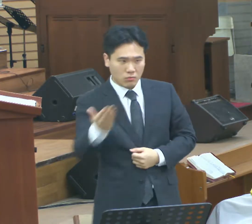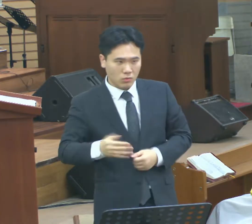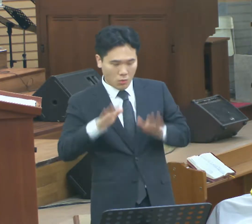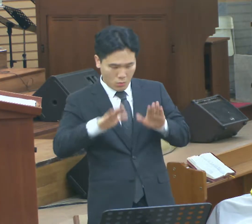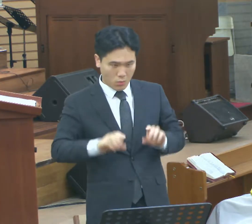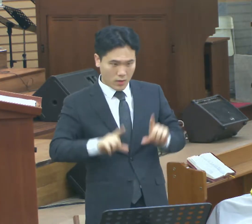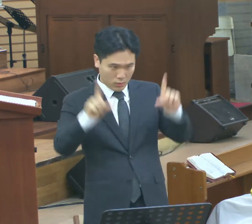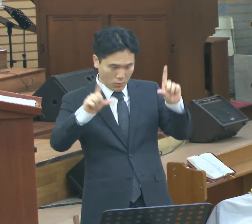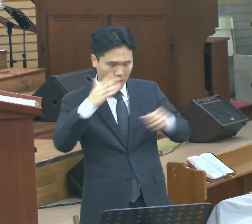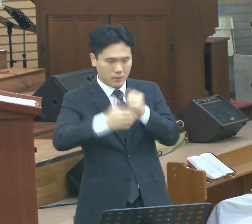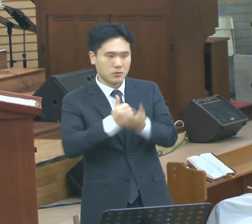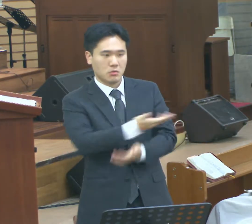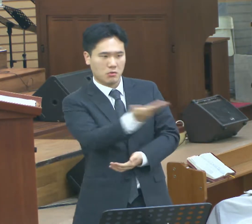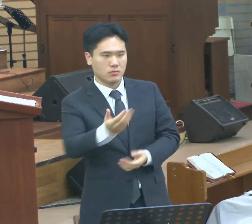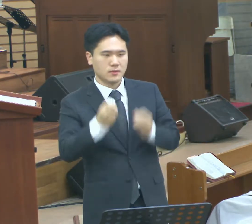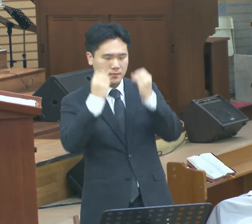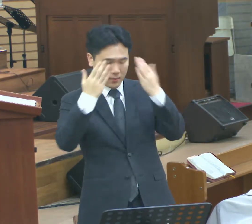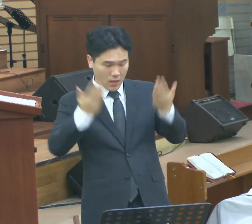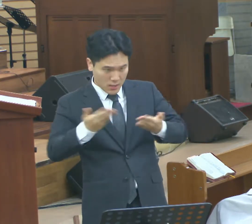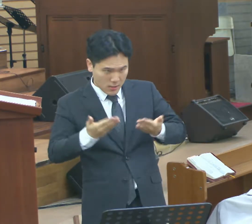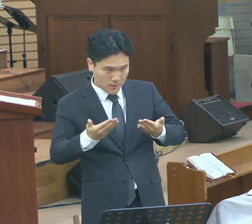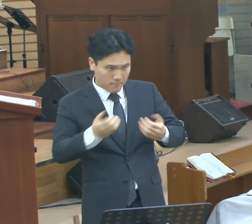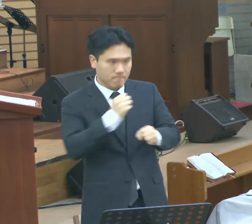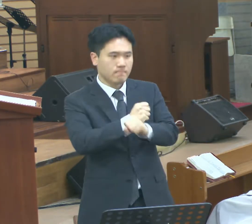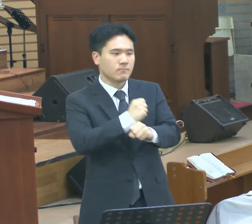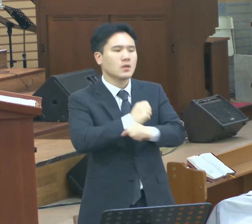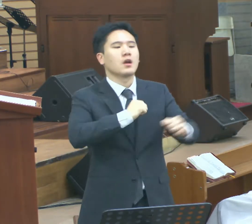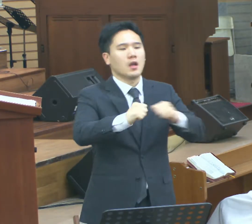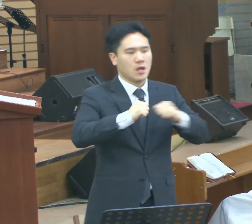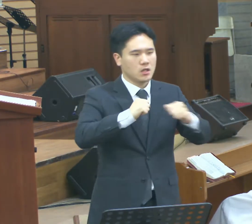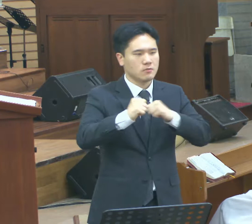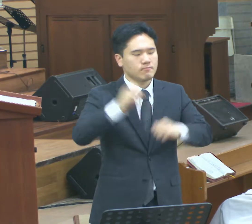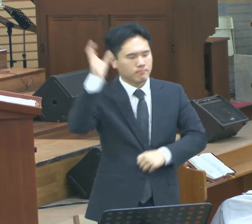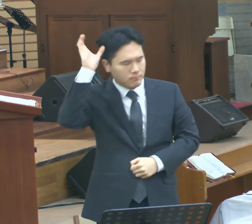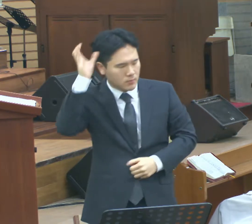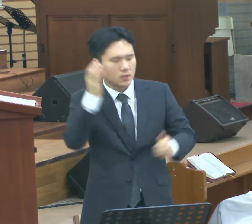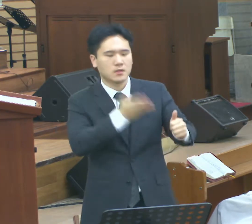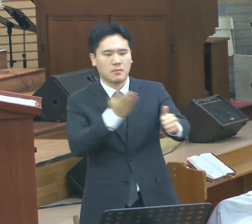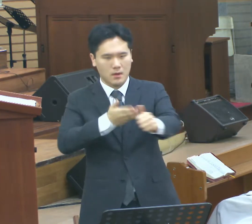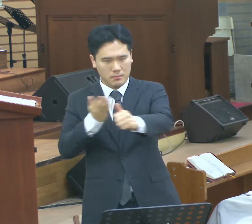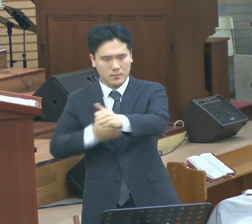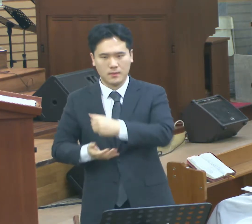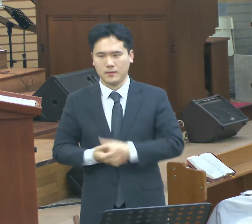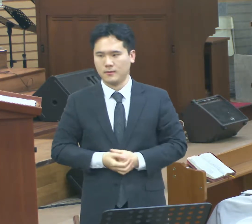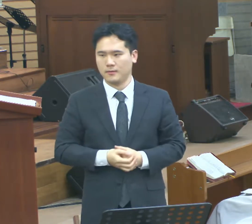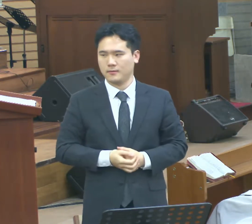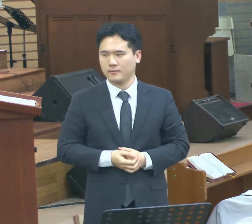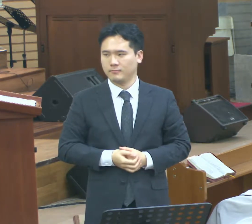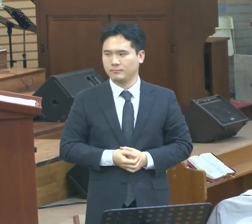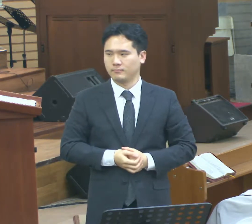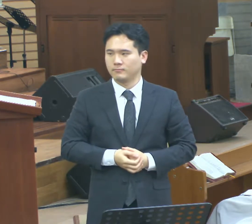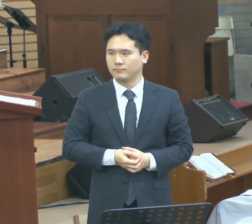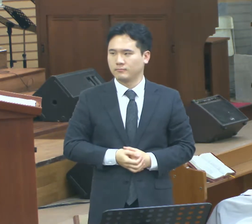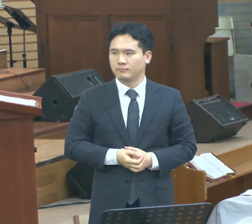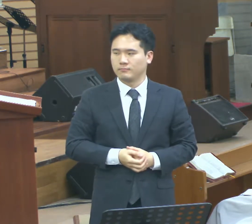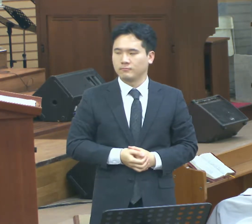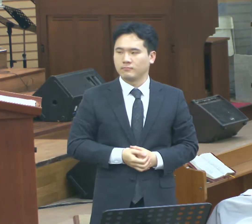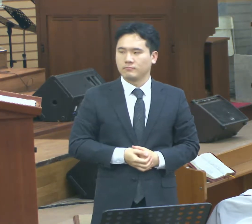바랍니다. 여러분의 가정에 새 일이 있게 될 것을 기대하시기를 바랍니다. 아,